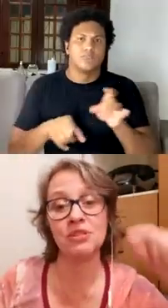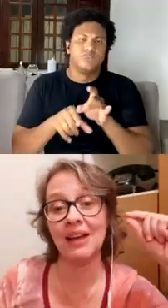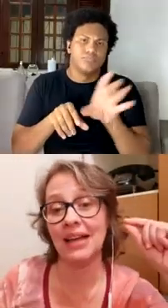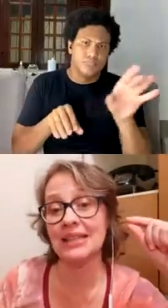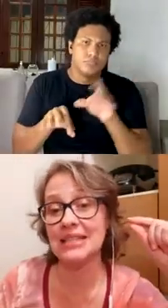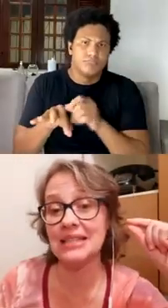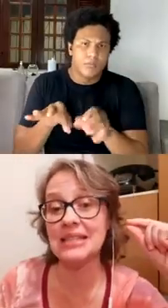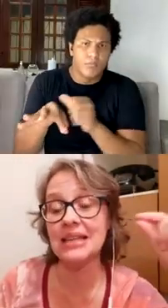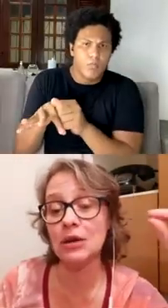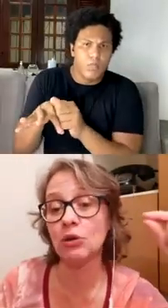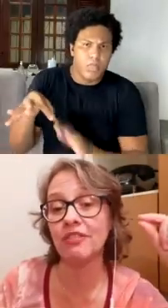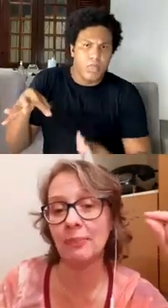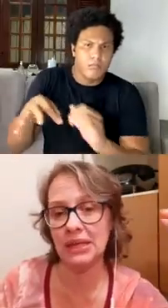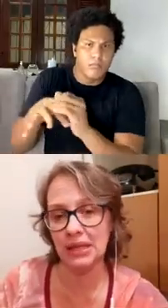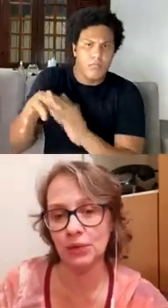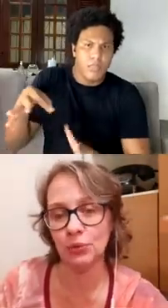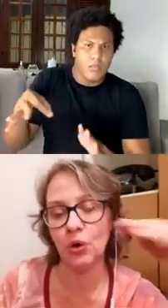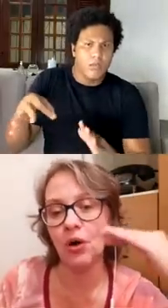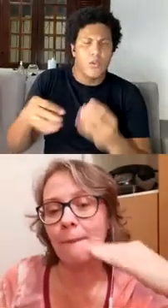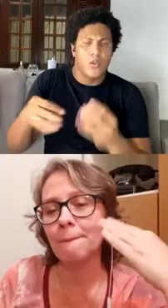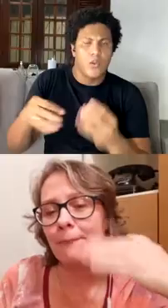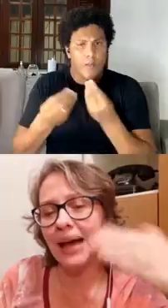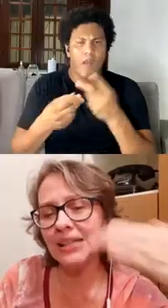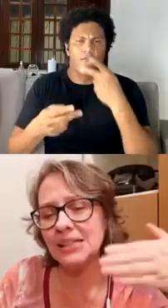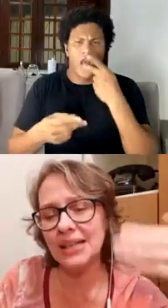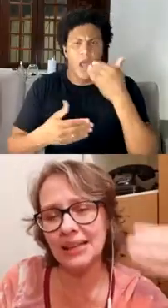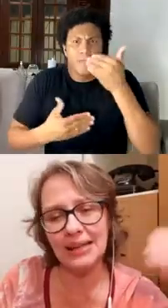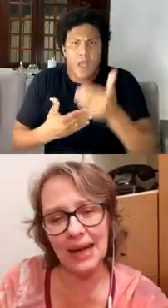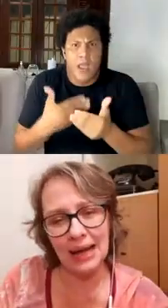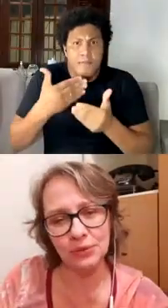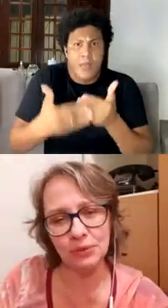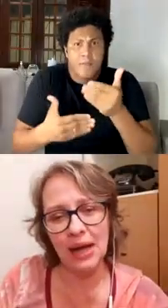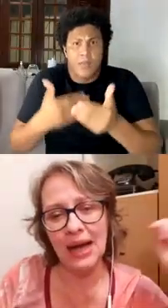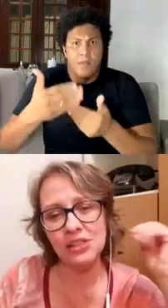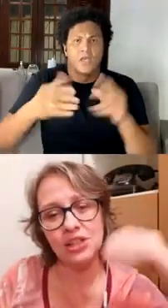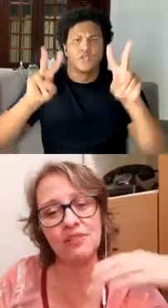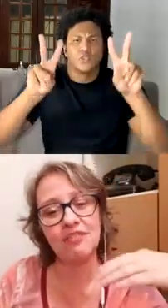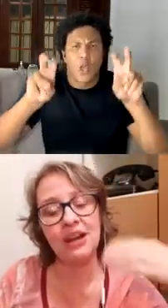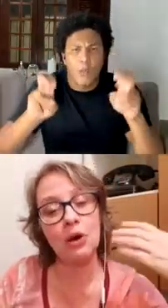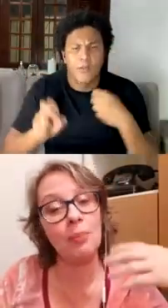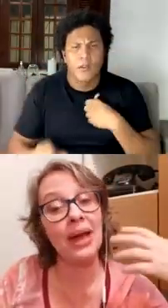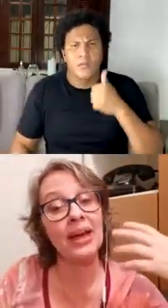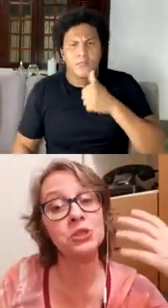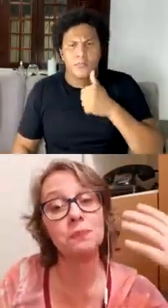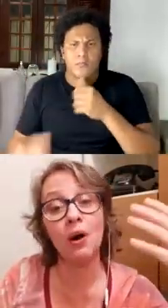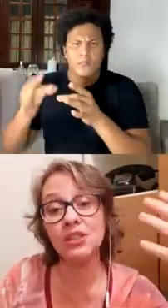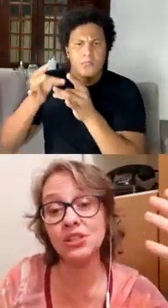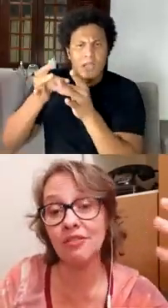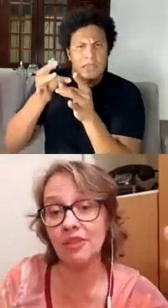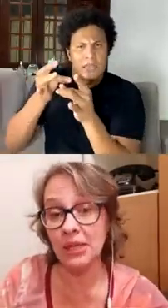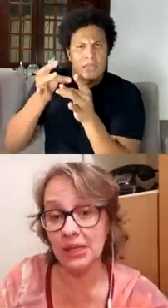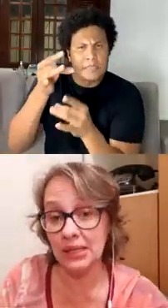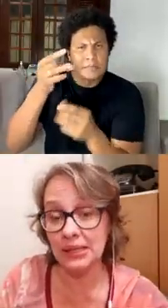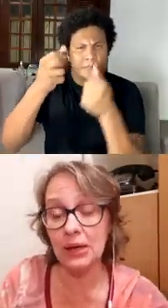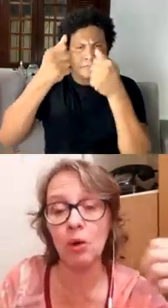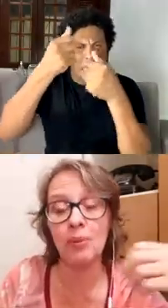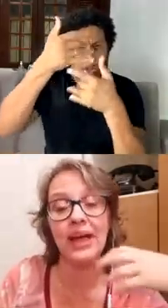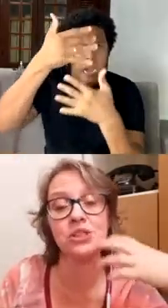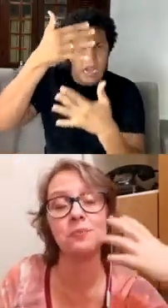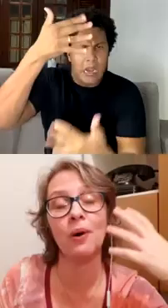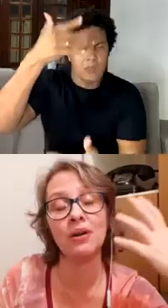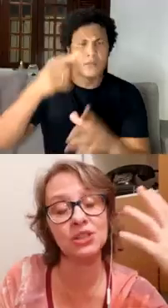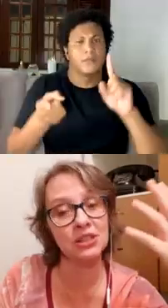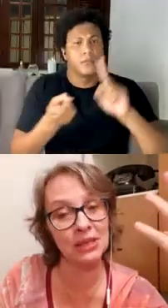vamos falar desse ciclo feminino mais detalhado. A gente vai falar como é a resposta feminina, como